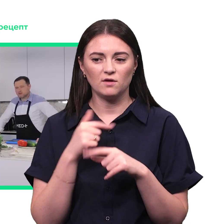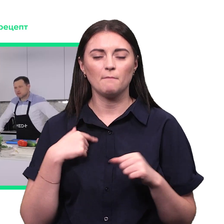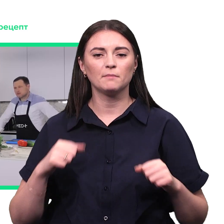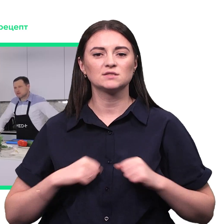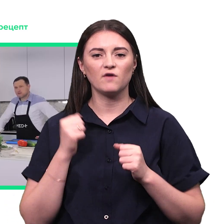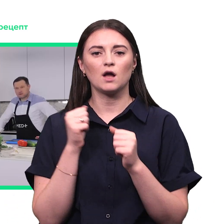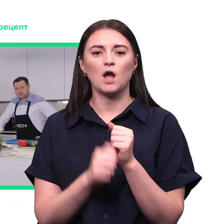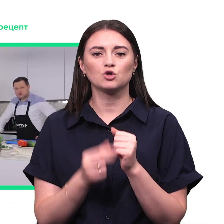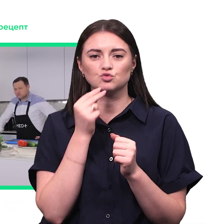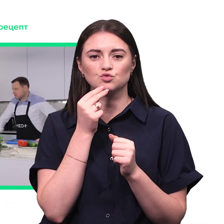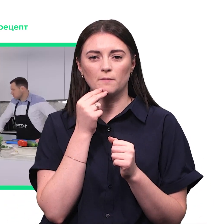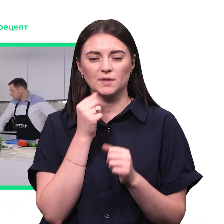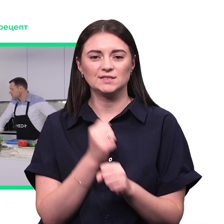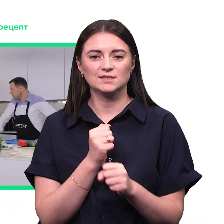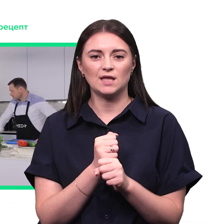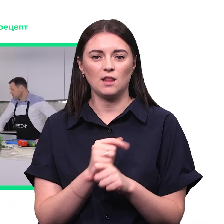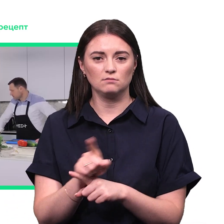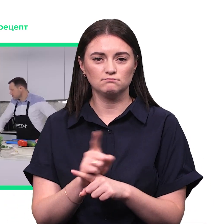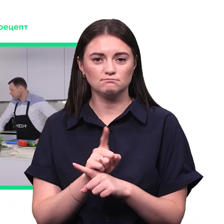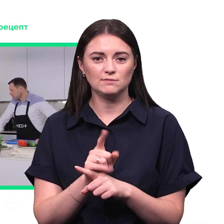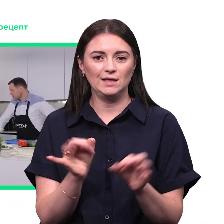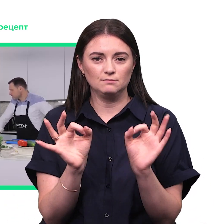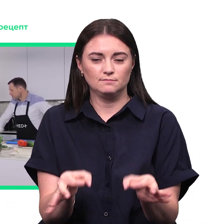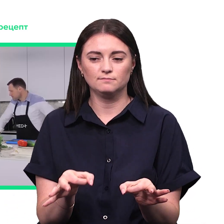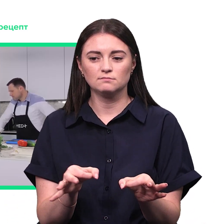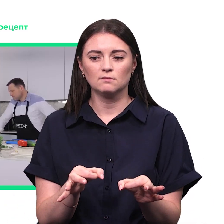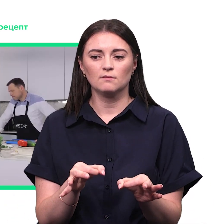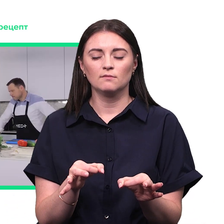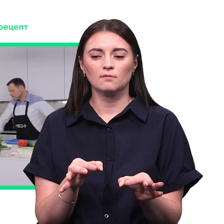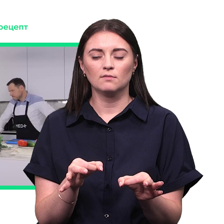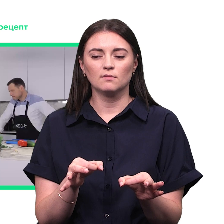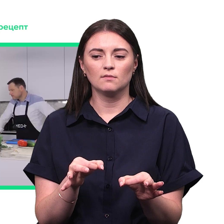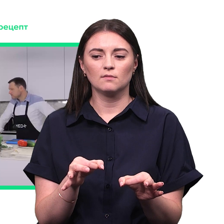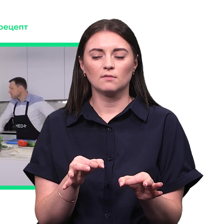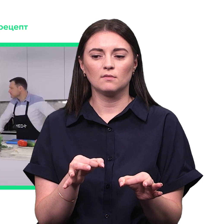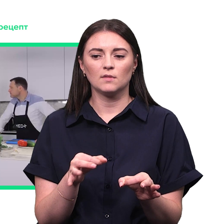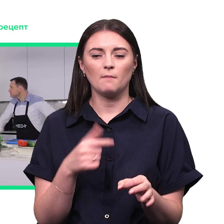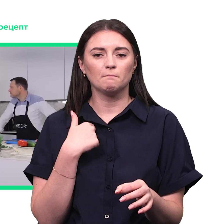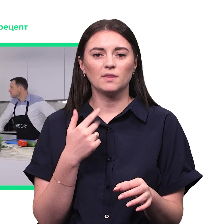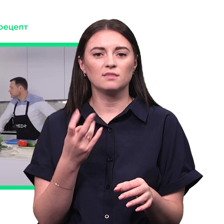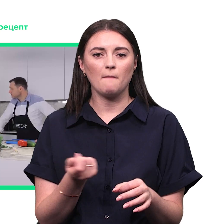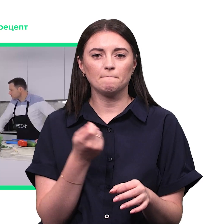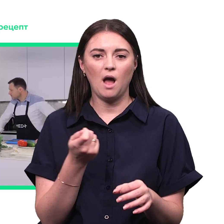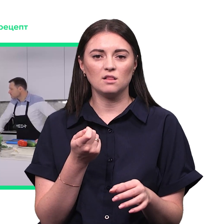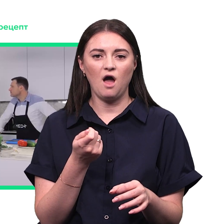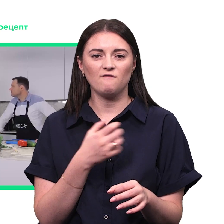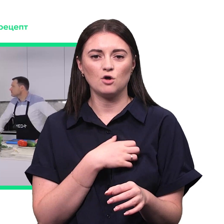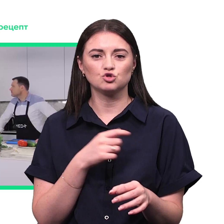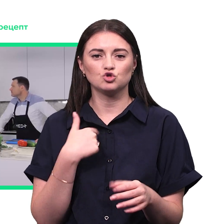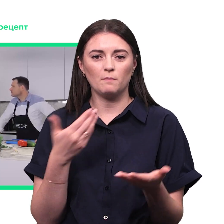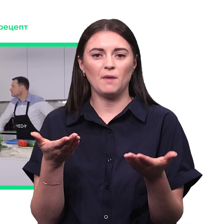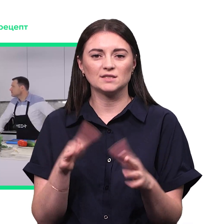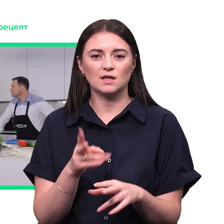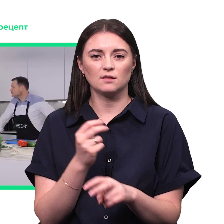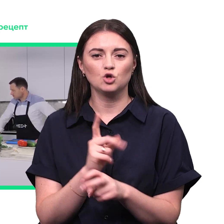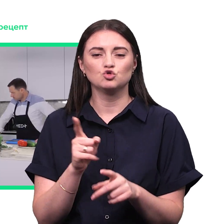каждое блюдо сделать самодостаточным. И сбалансированным. Да. И что самое немаловажное, мы оставим его на кости. Отлично. Для того, чтобы оно даст